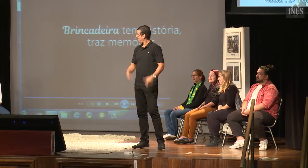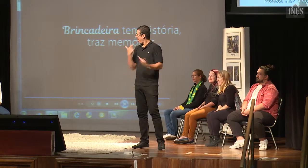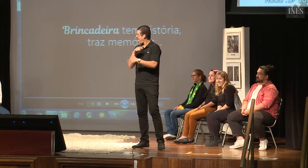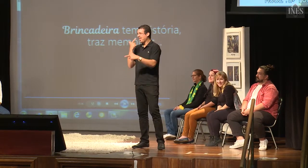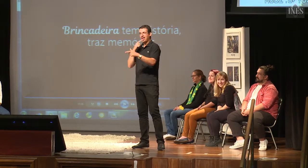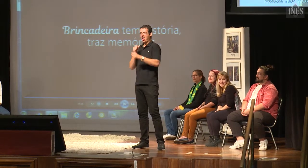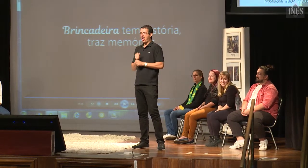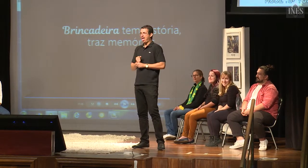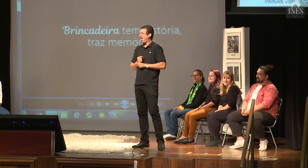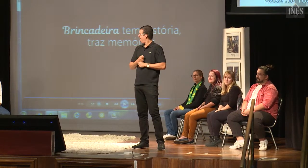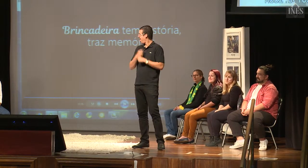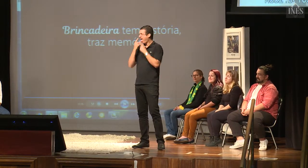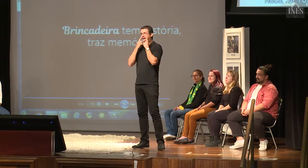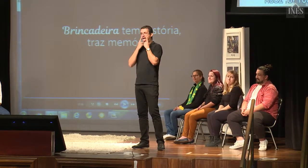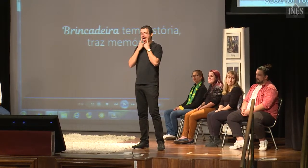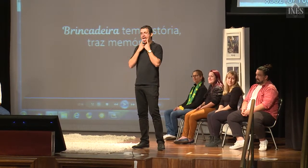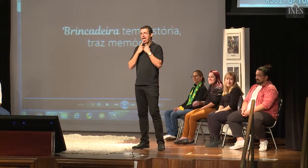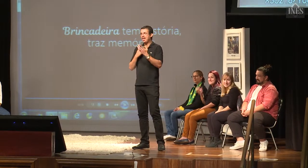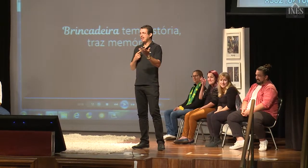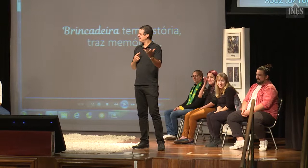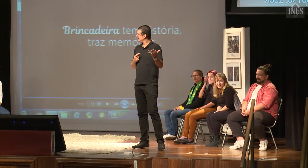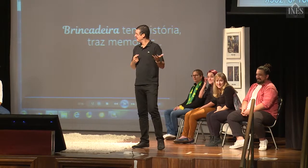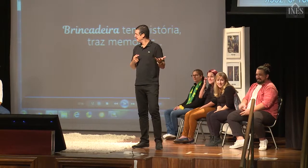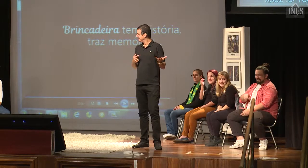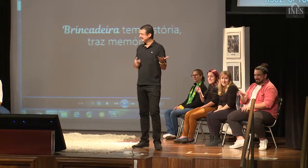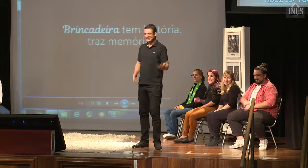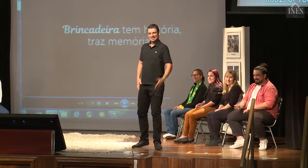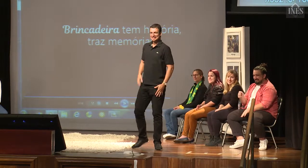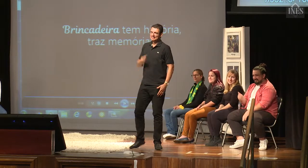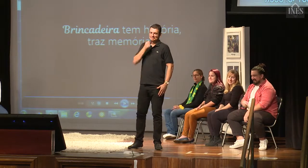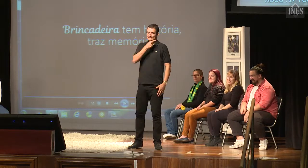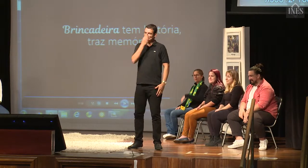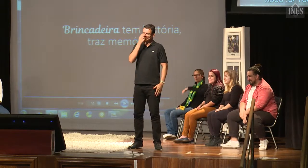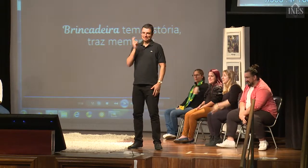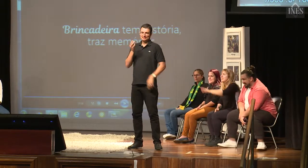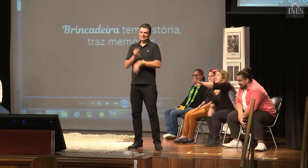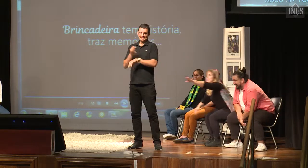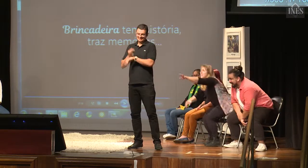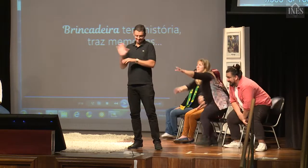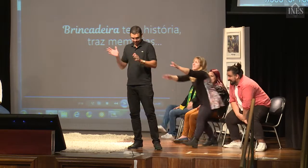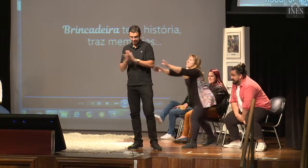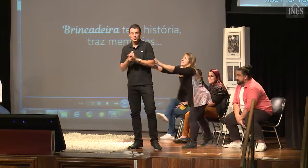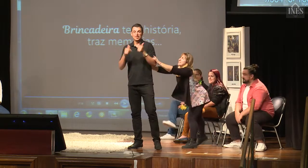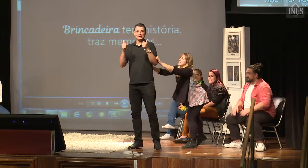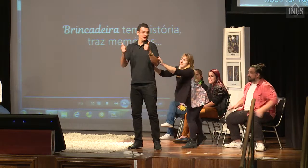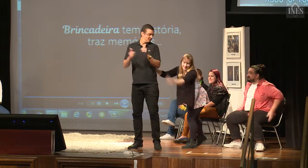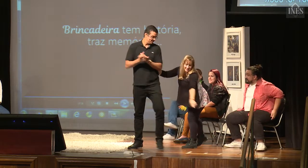Né? Como assim, né? Contou isso, né? Pegar a chave do banheiro, todo mundo se mijando de rir. Era